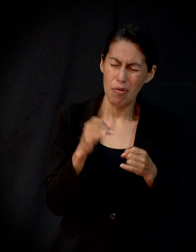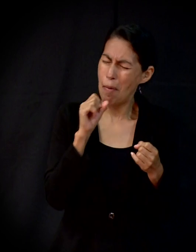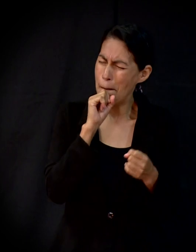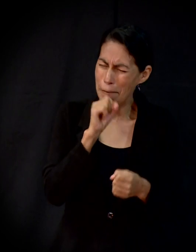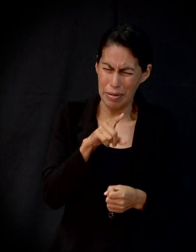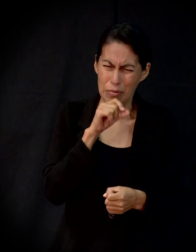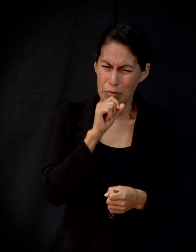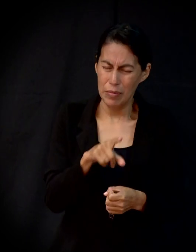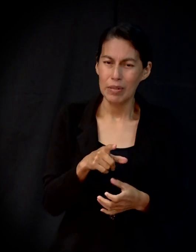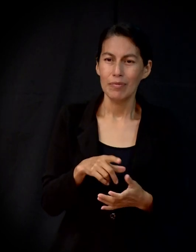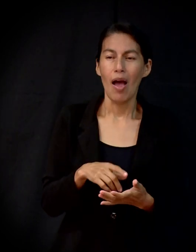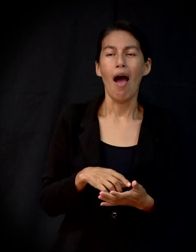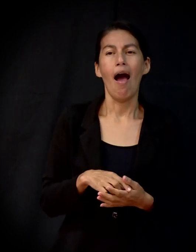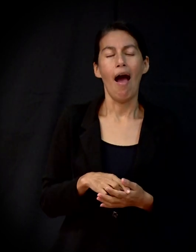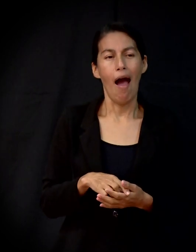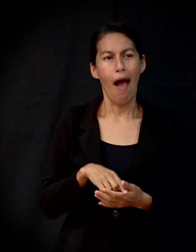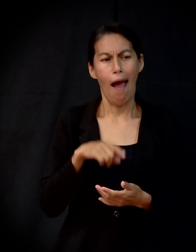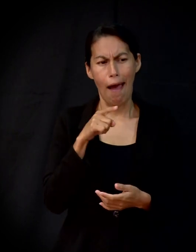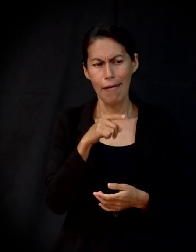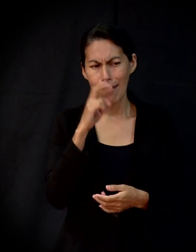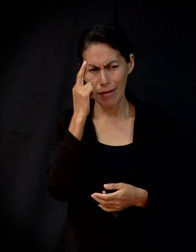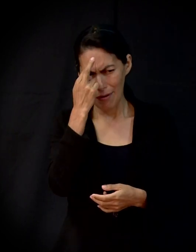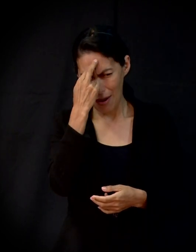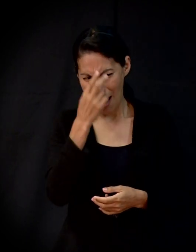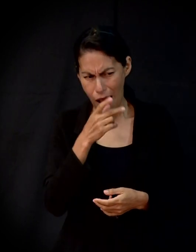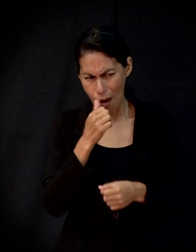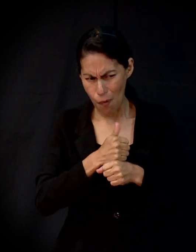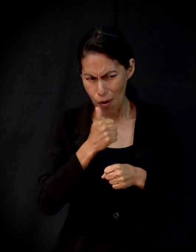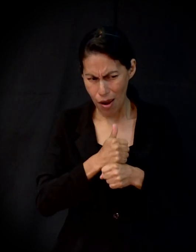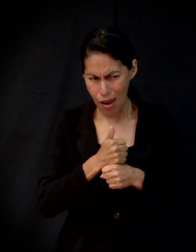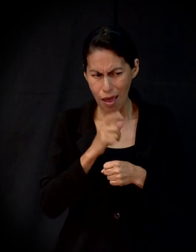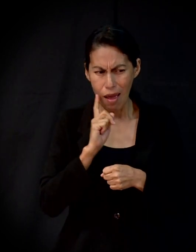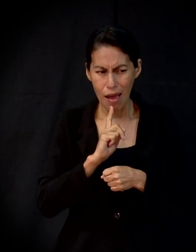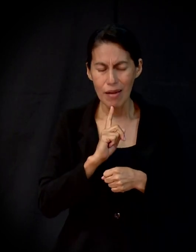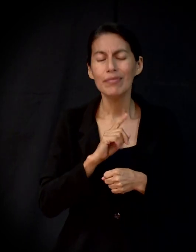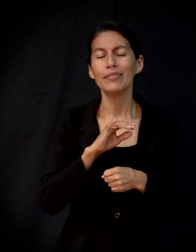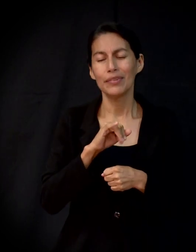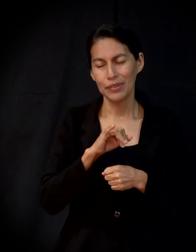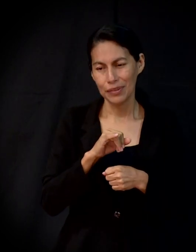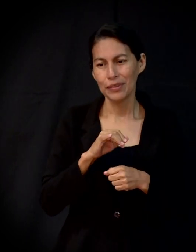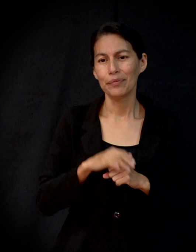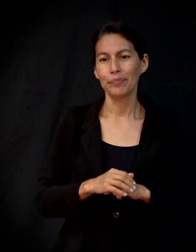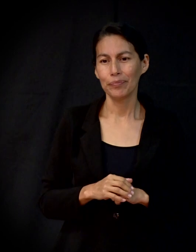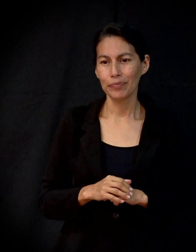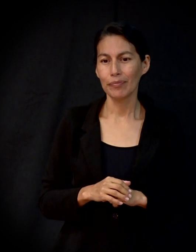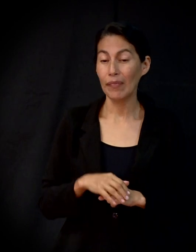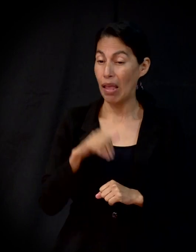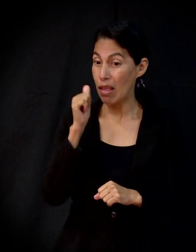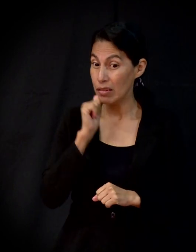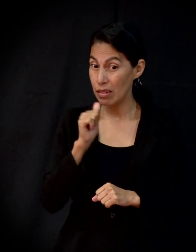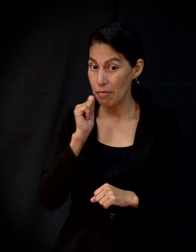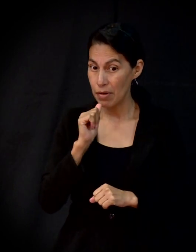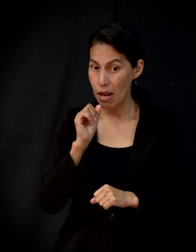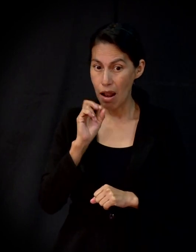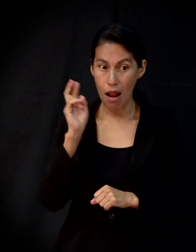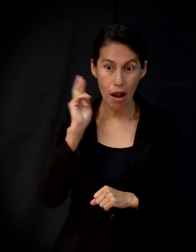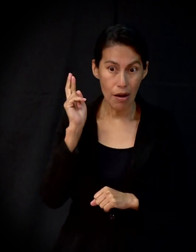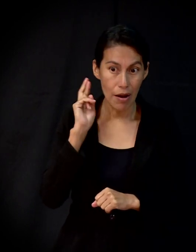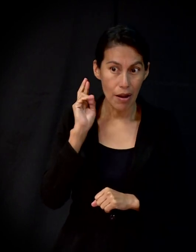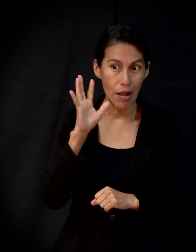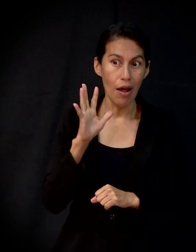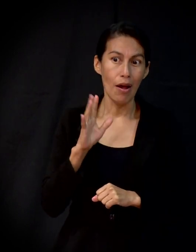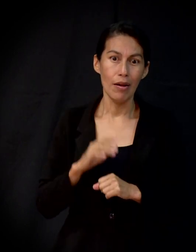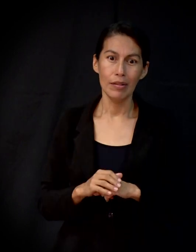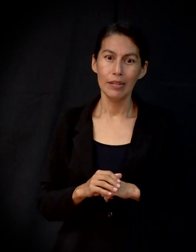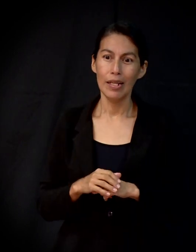sea, constantemente te recordaba la abuelita. Y pero cada vez que sonaba con la alarma o se estacionaba,